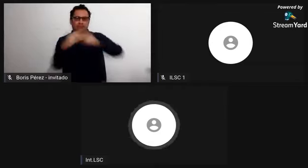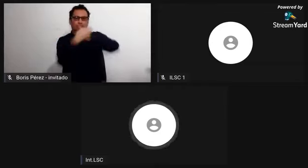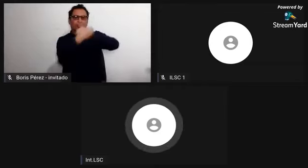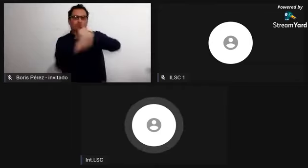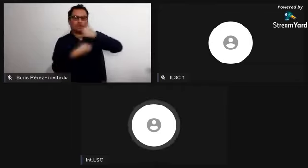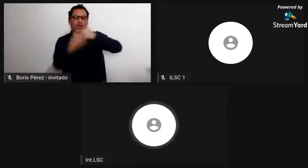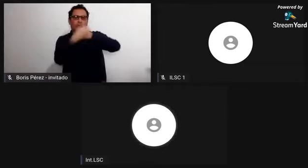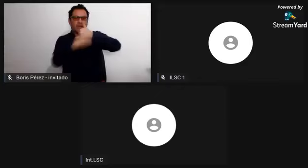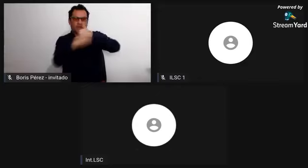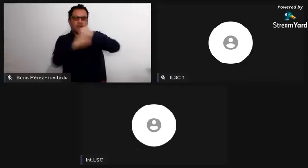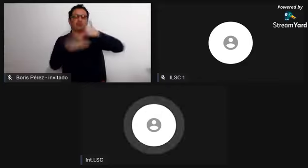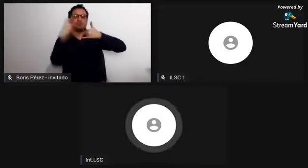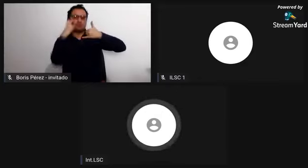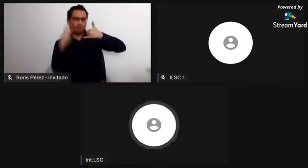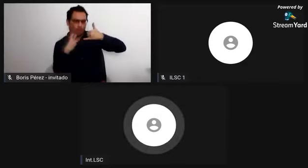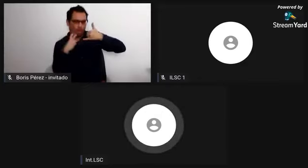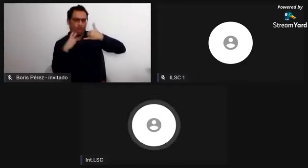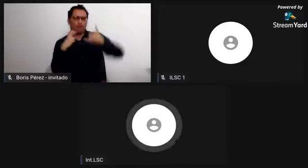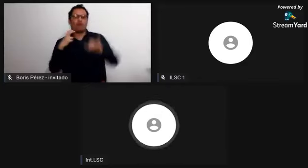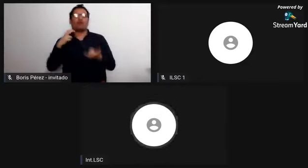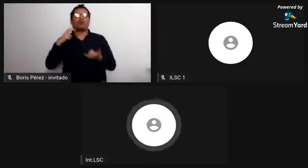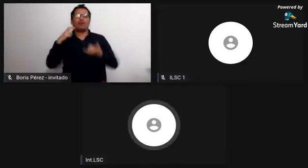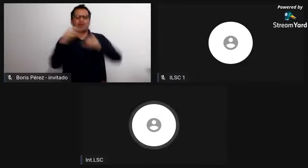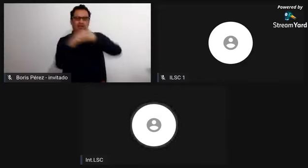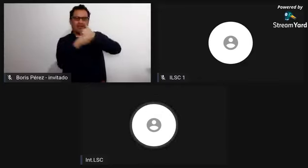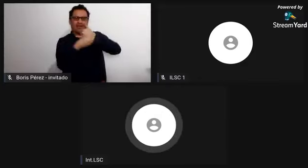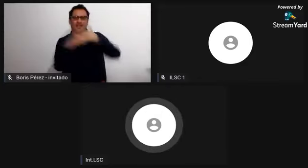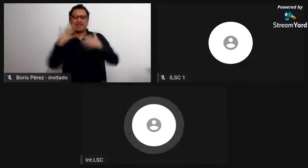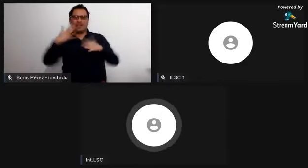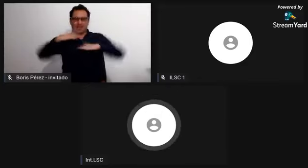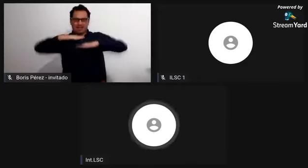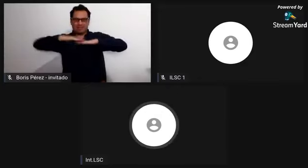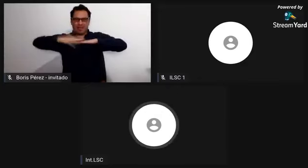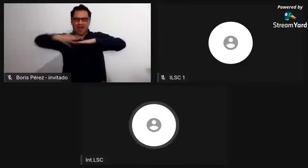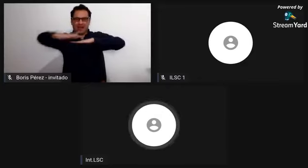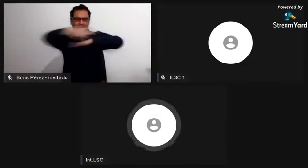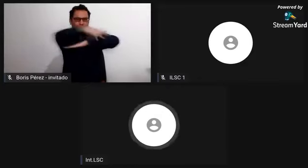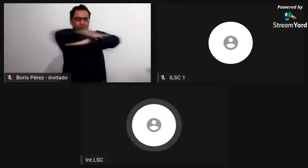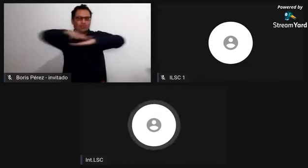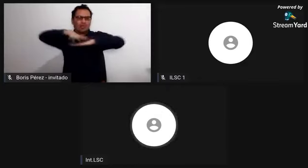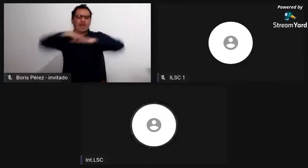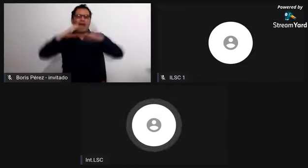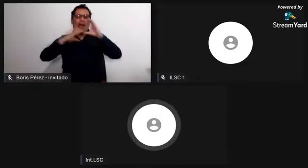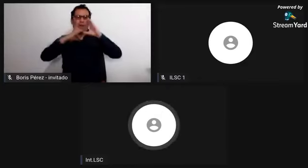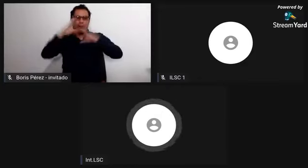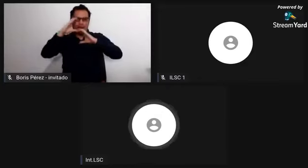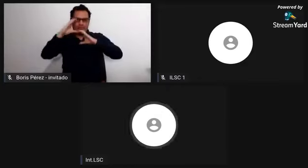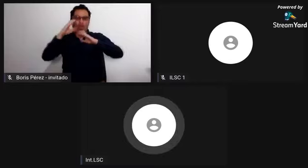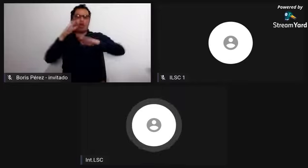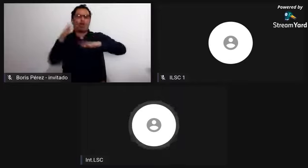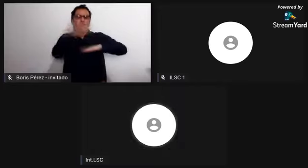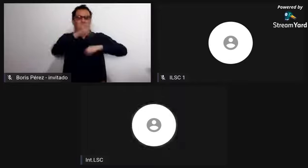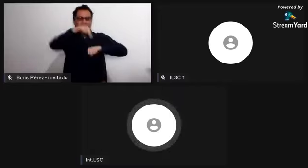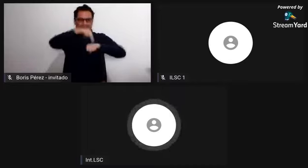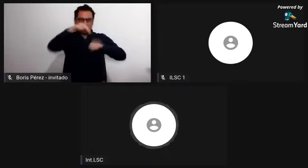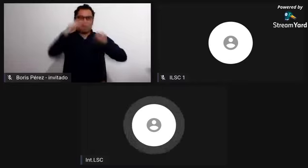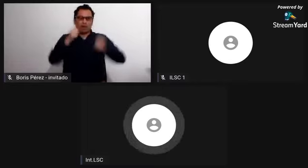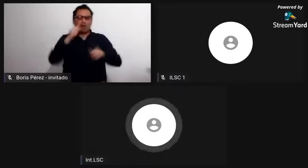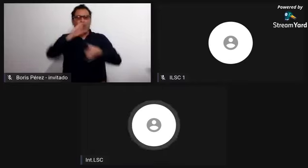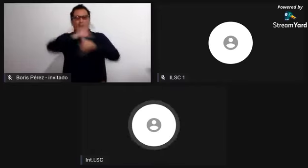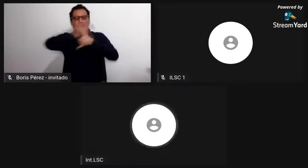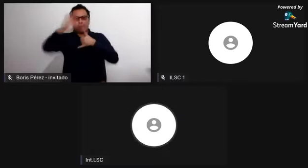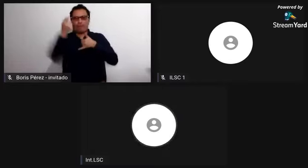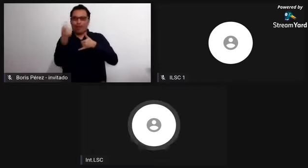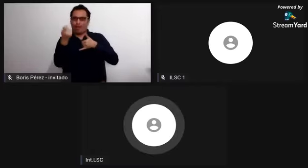comunitarios que hacen parte de las comunidades afrocolombianas. En el